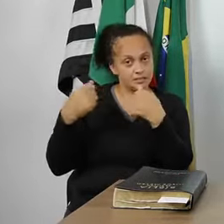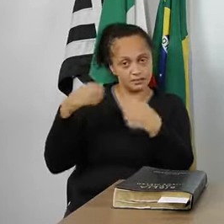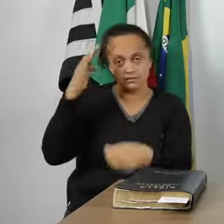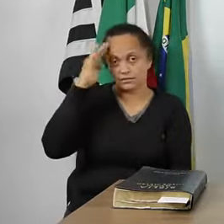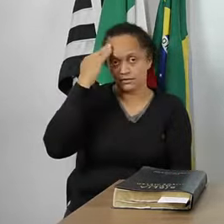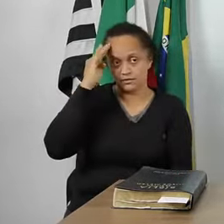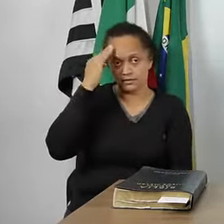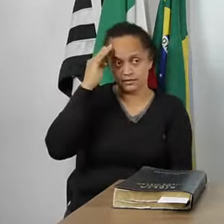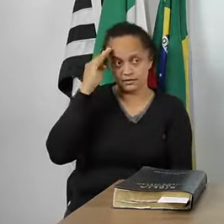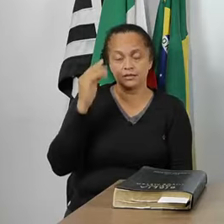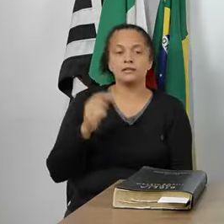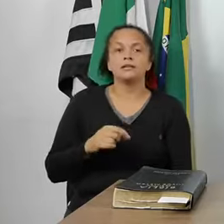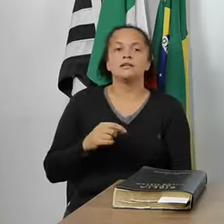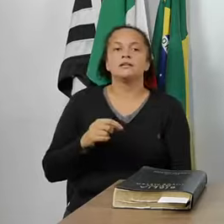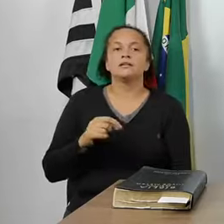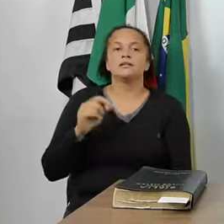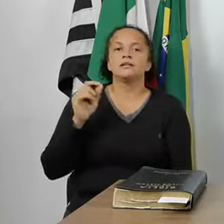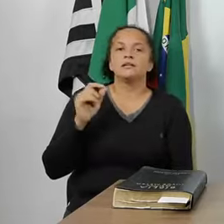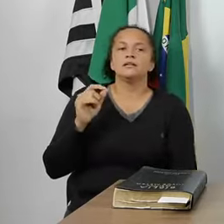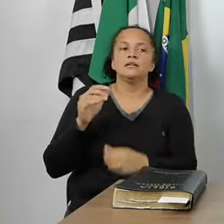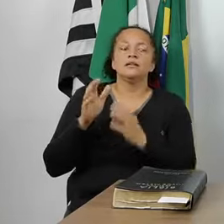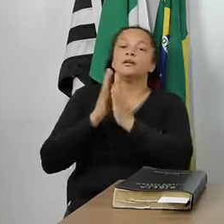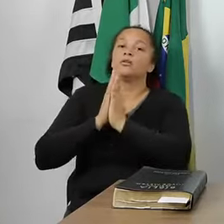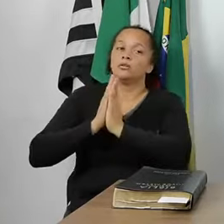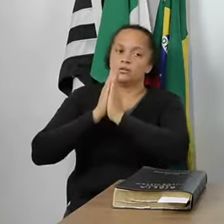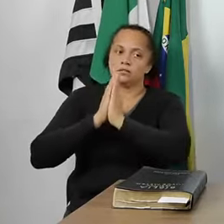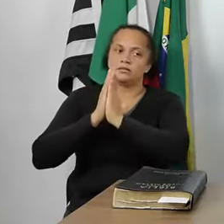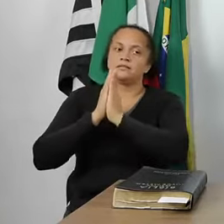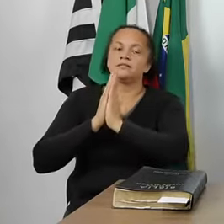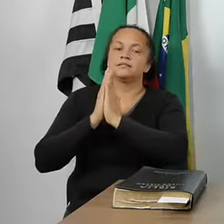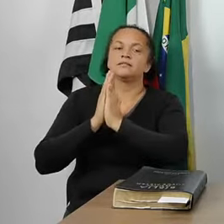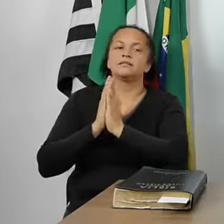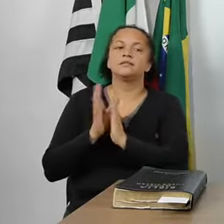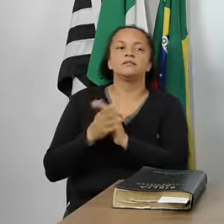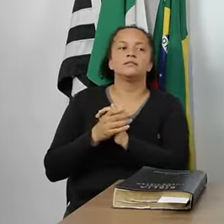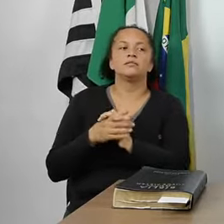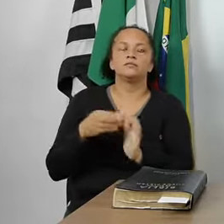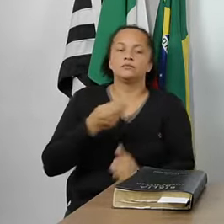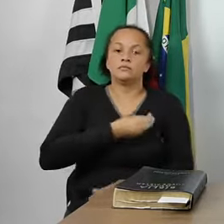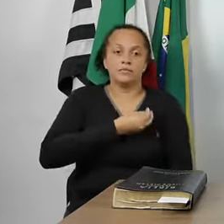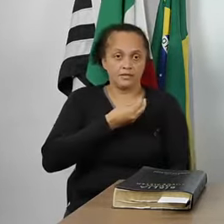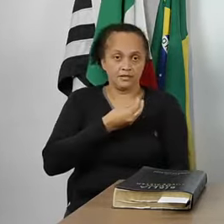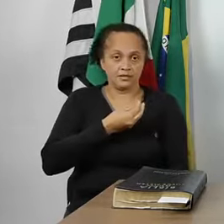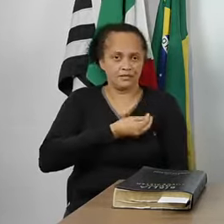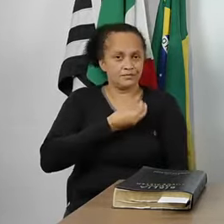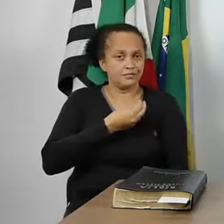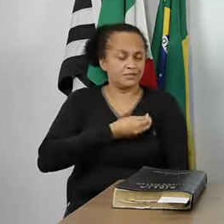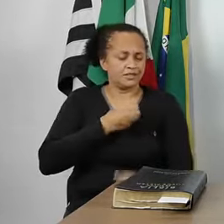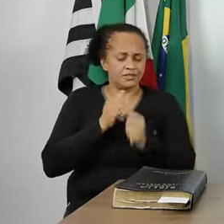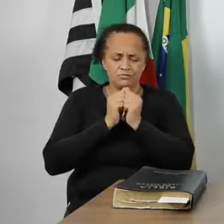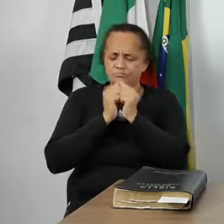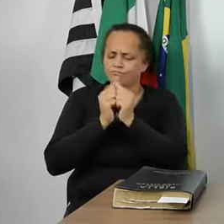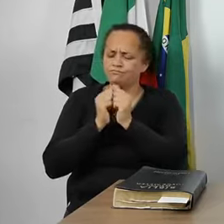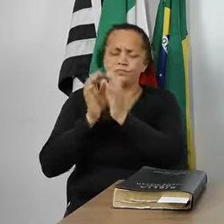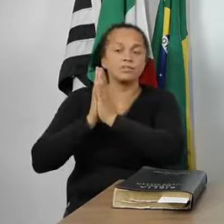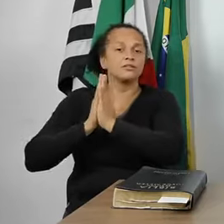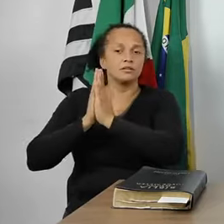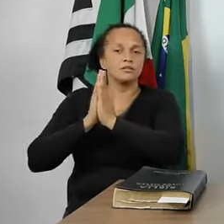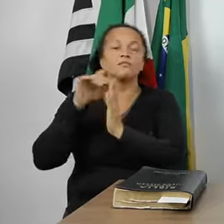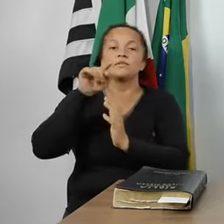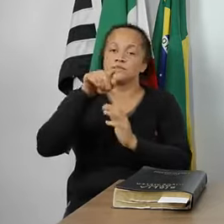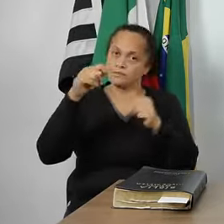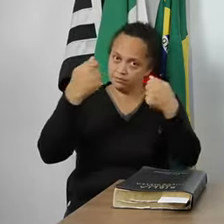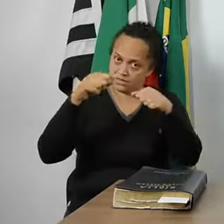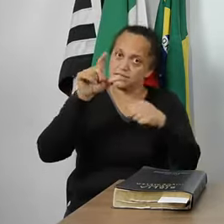que oração, uma vida de oração, não é questão de tempo, é questão de decisão, de